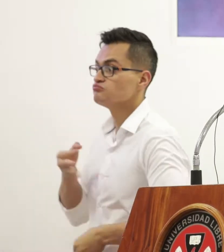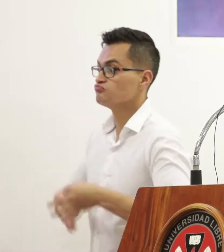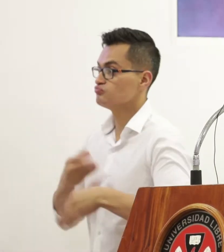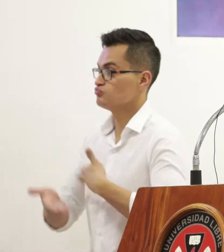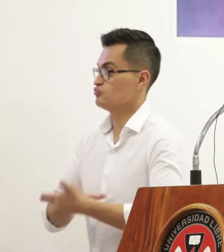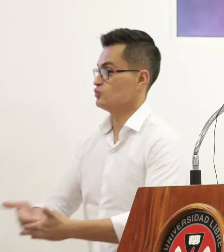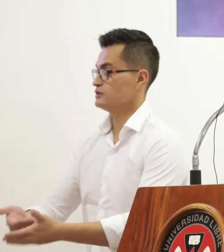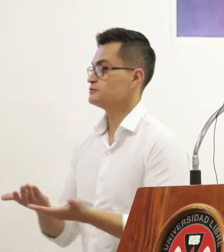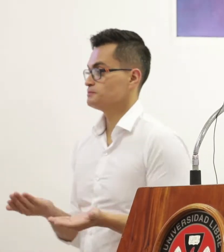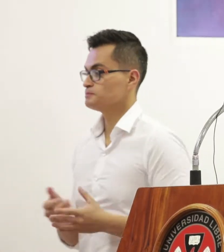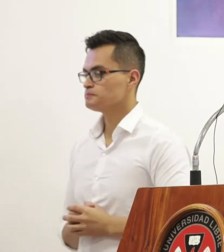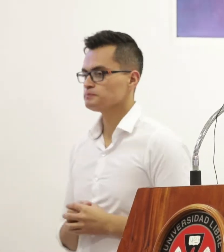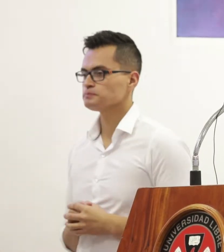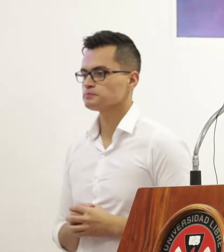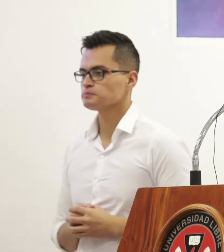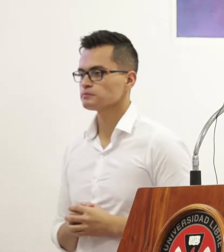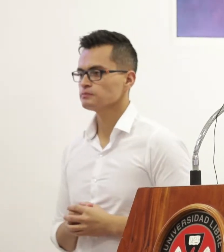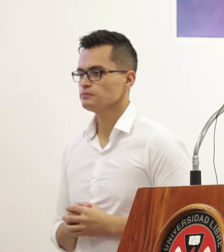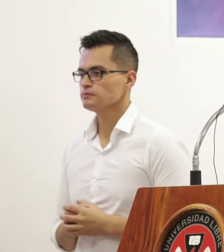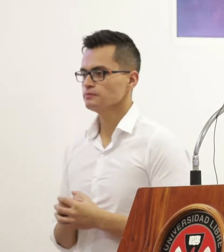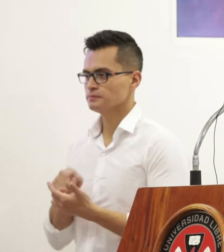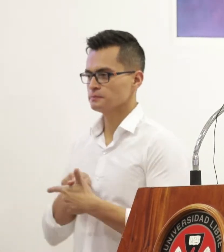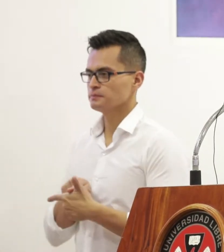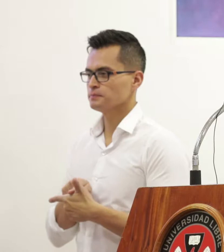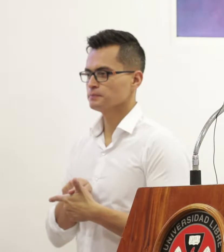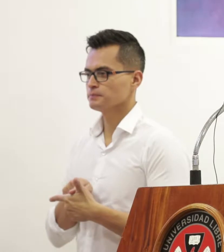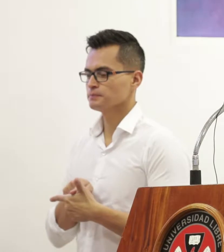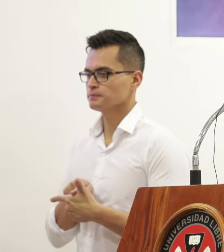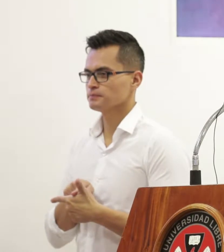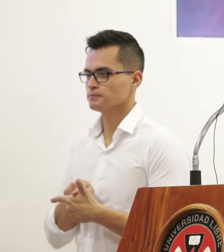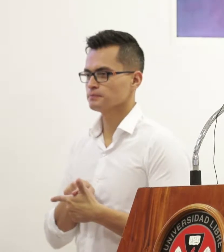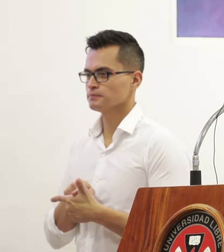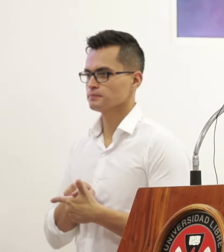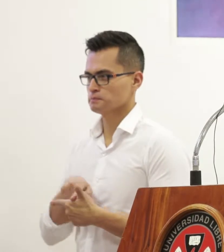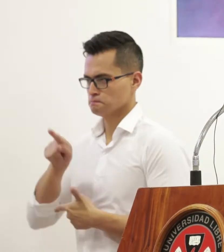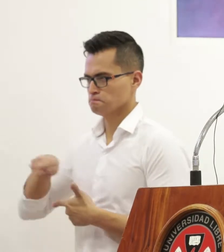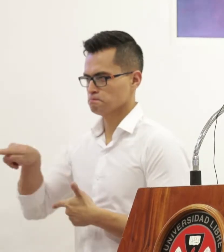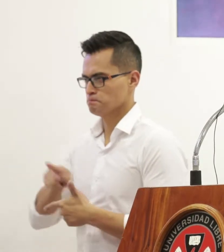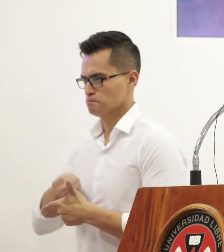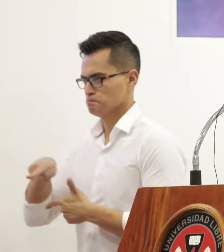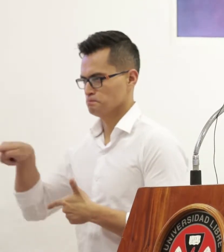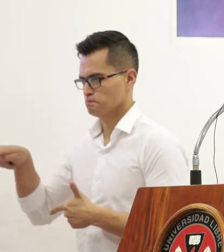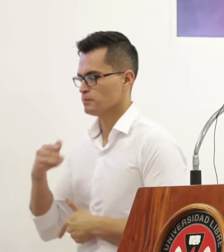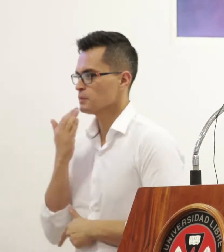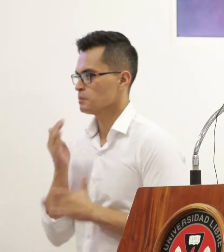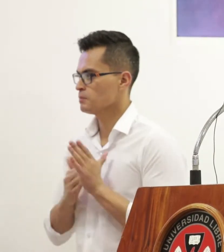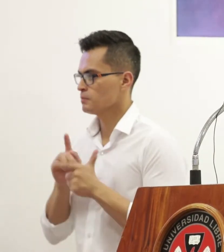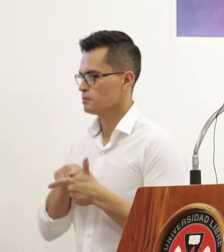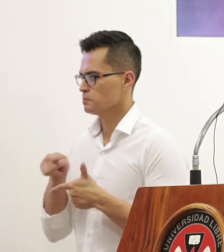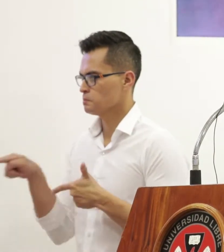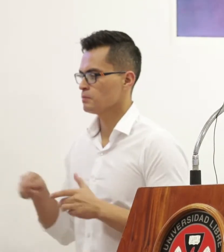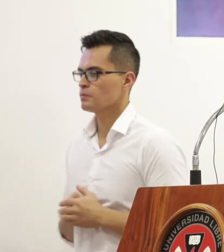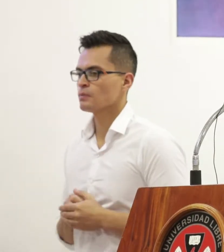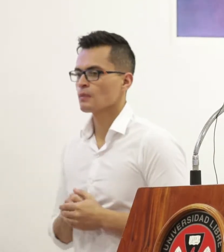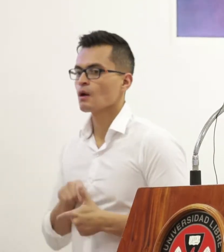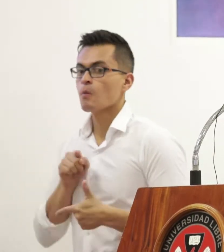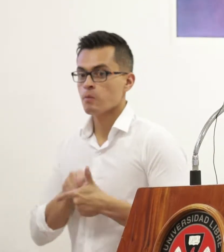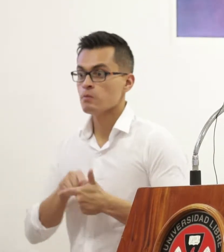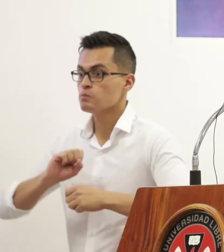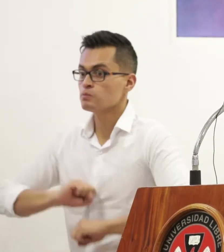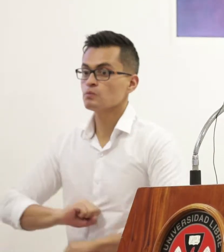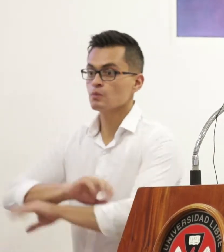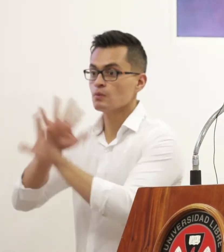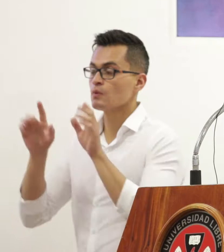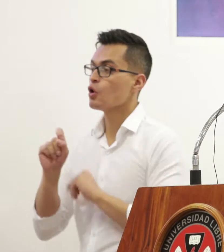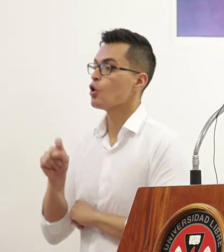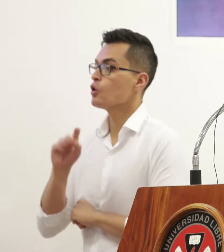jurisprudencia. En esas estadísticas, por ejemplo, está clarísimo que el 11% de